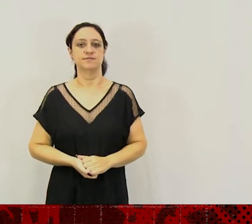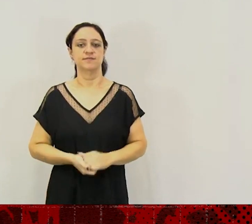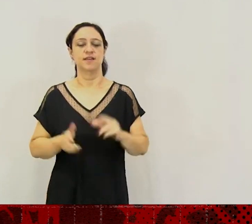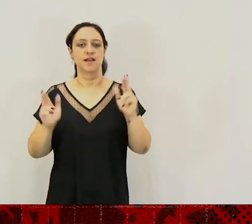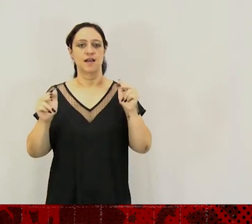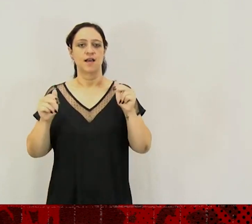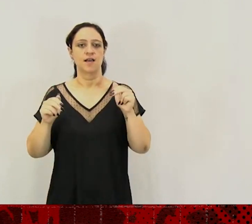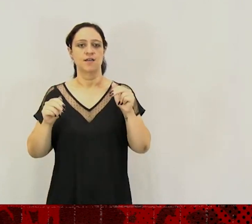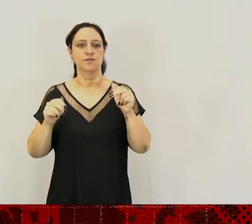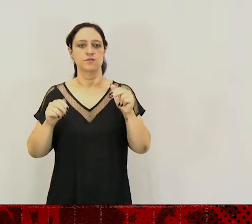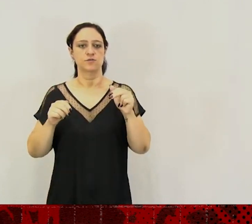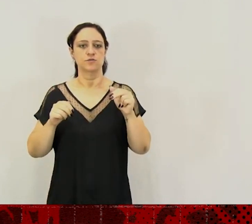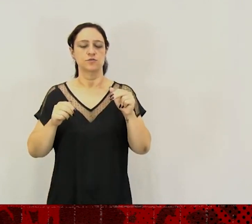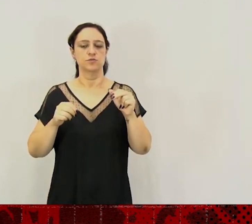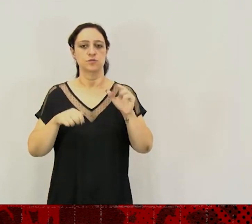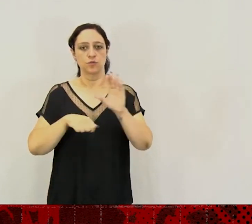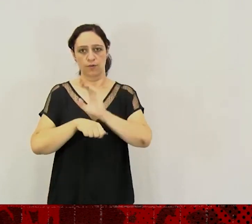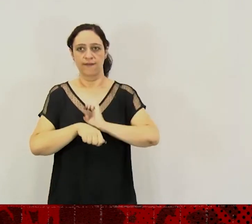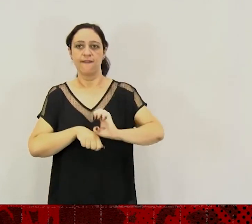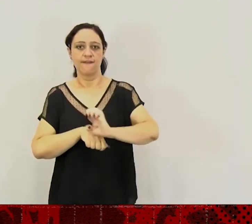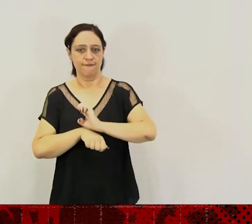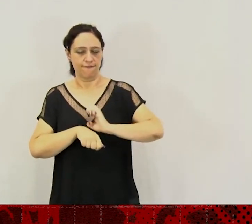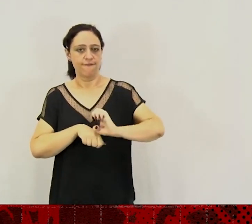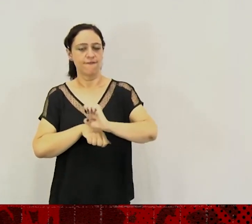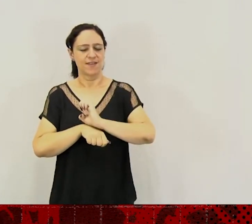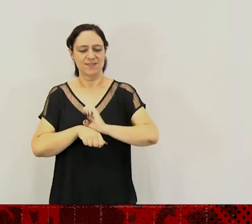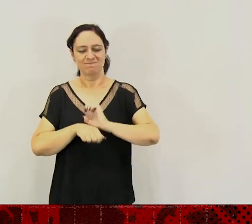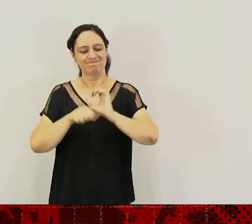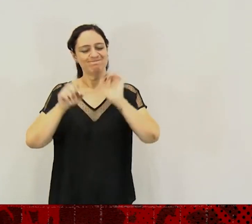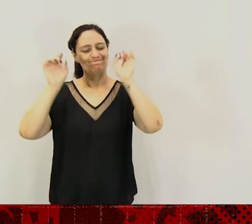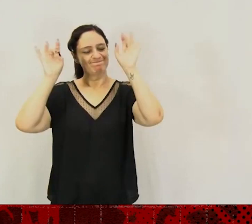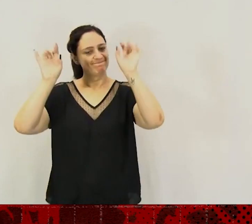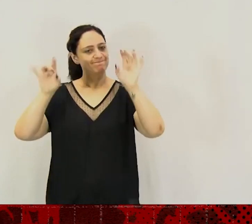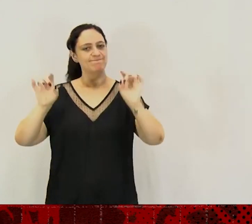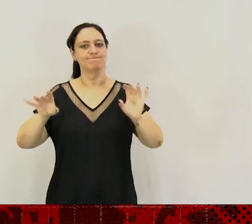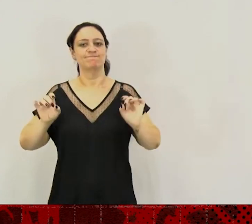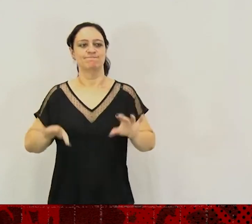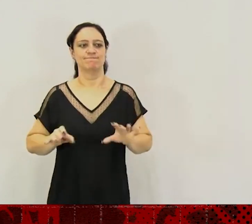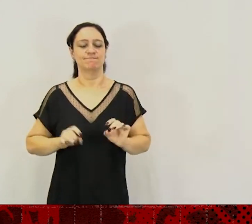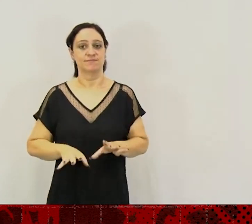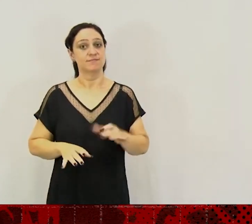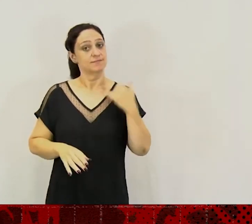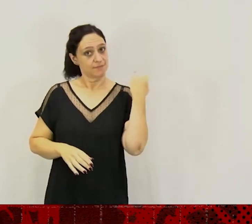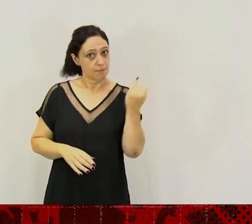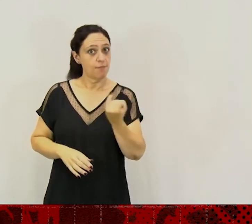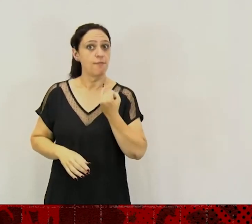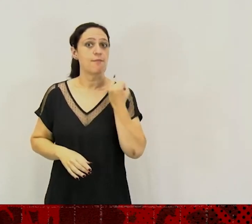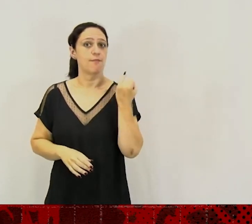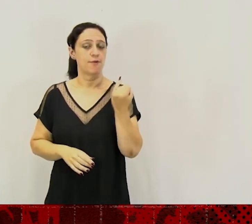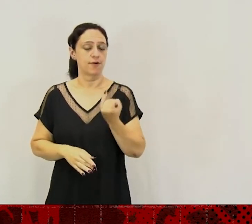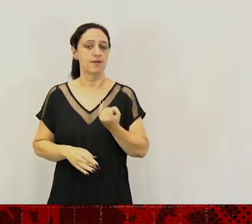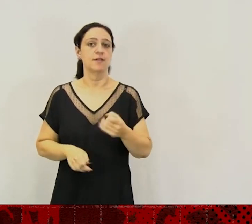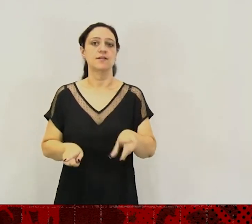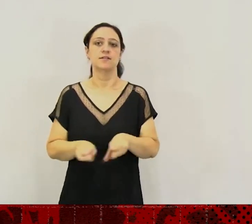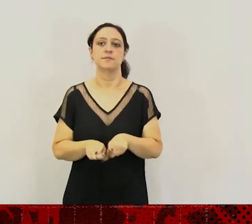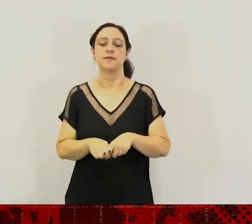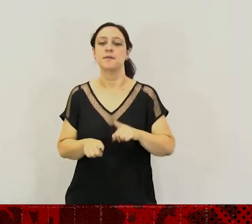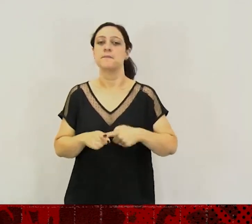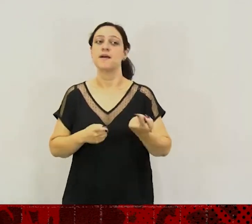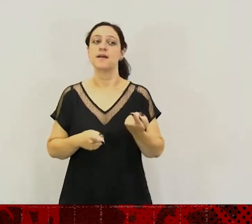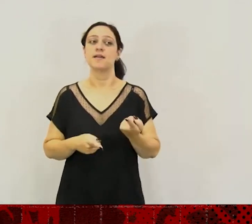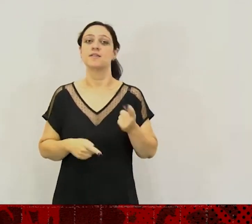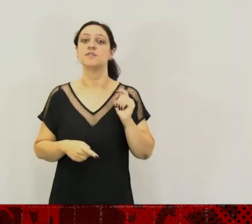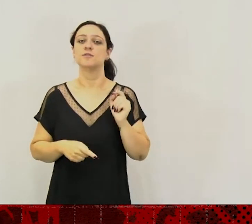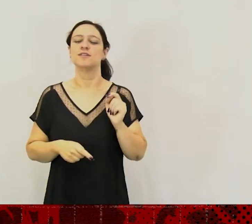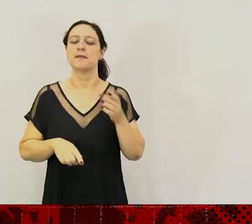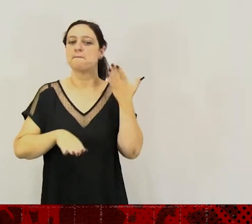sobre o livro de Efésios, um livro tão precioso, um livro tão importante, mas acima de tudo um livro